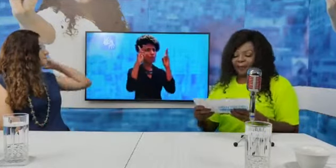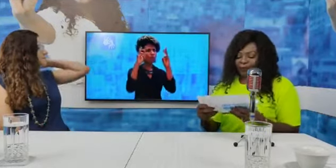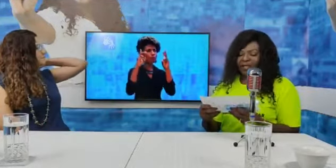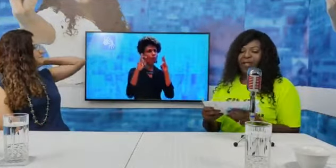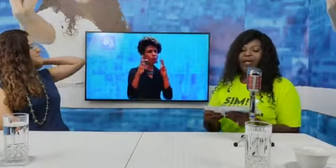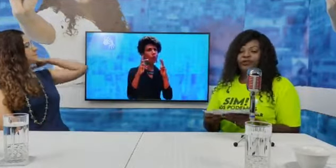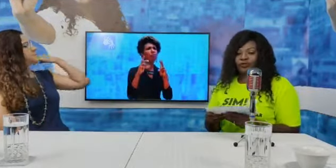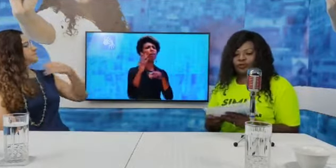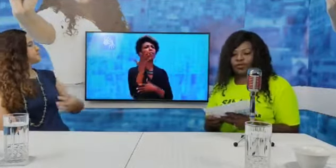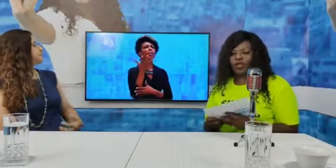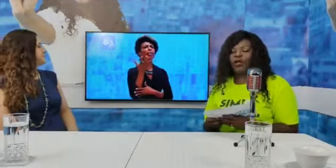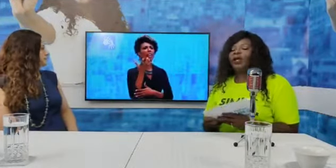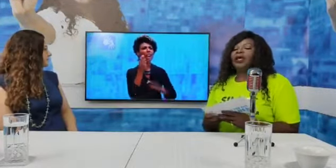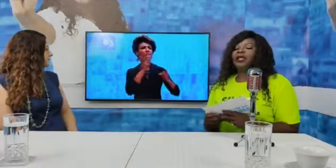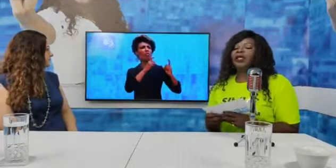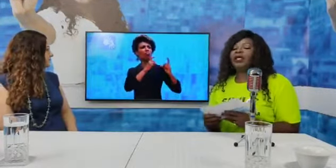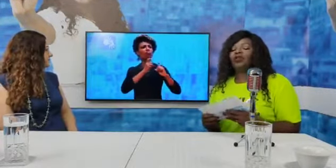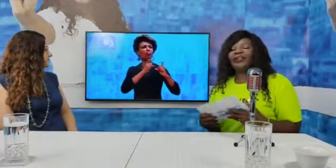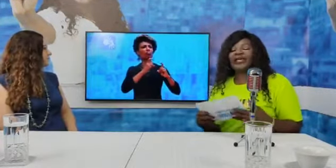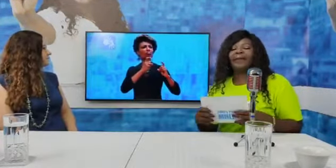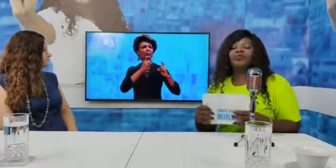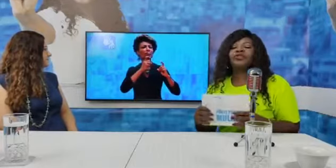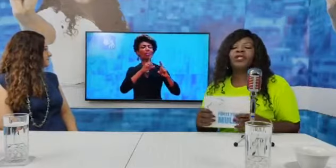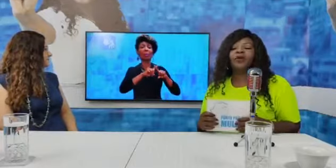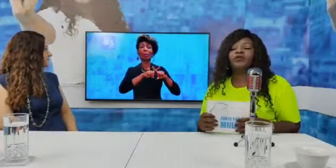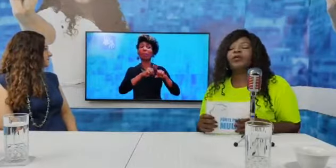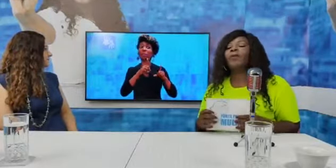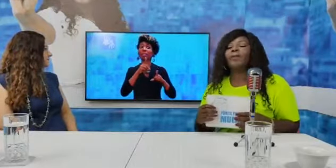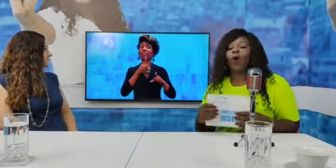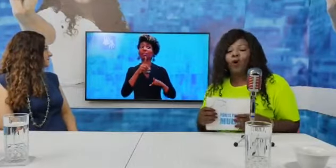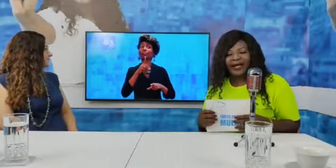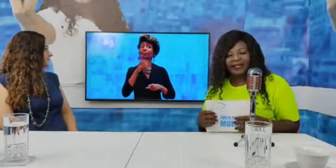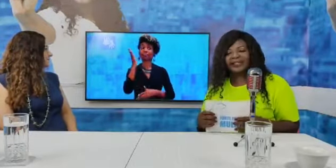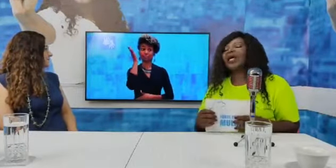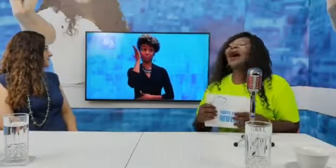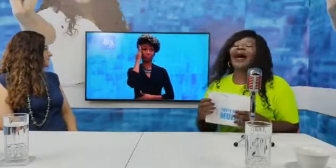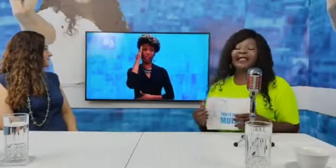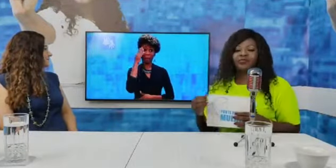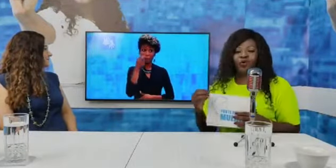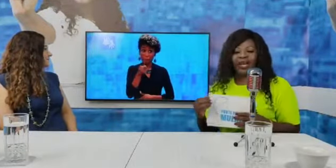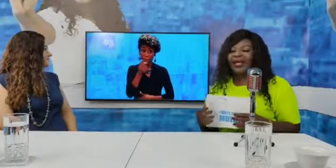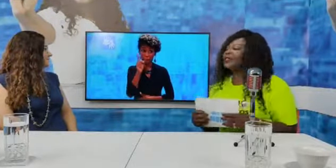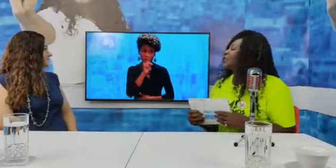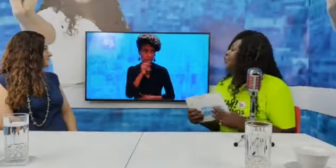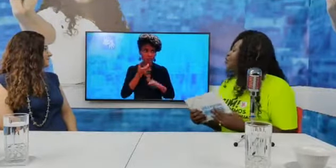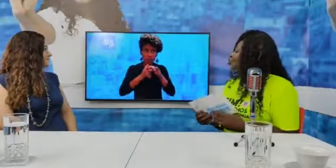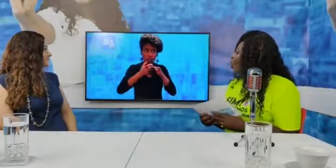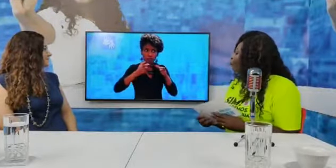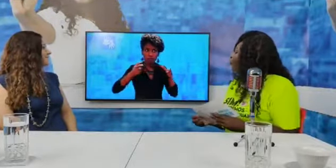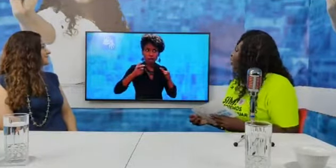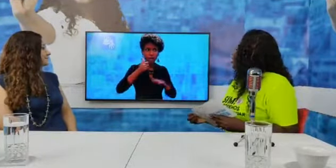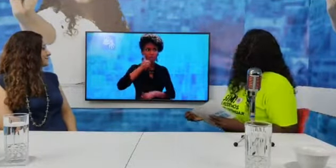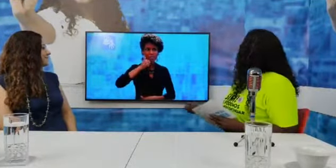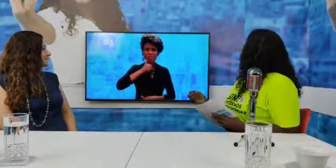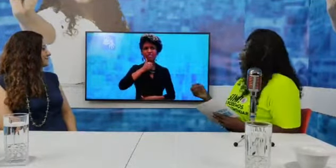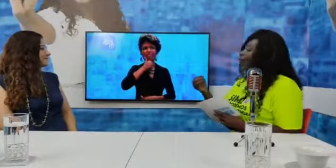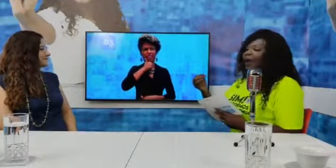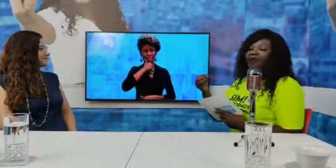interessada para poder discutir. E nós sabemos que não são poucas as mulheres que